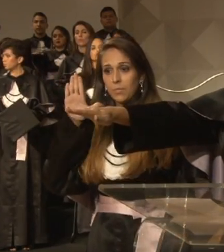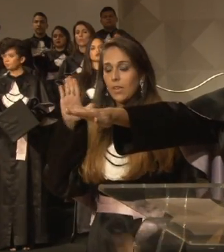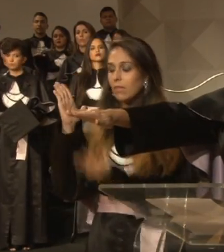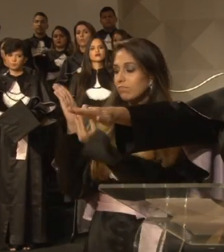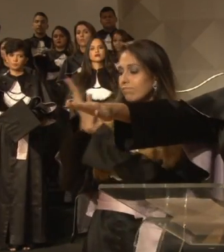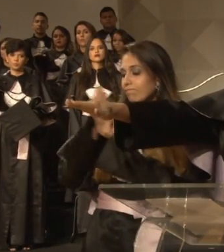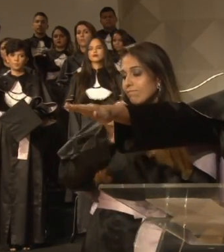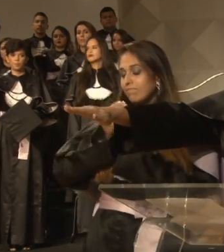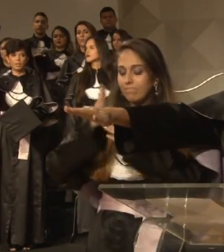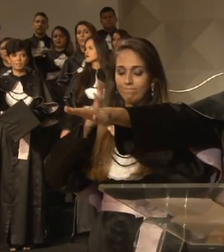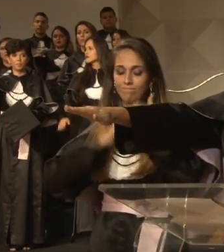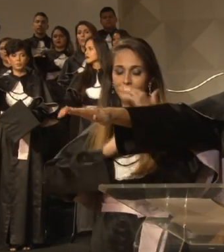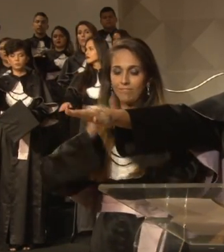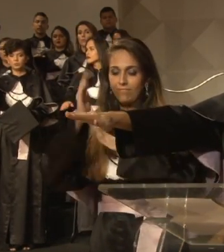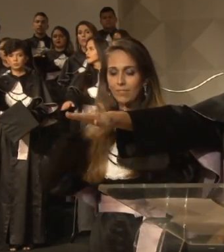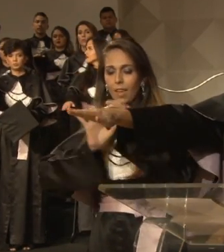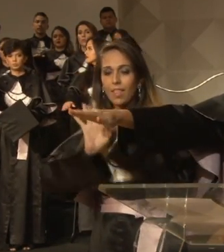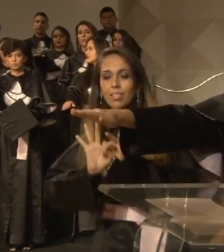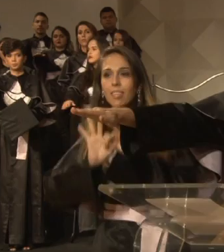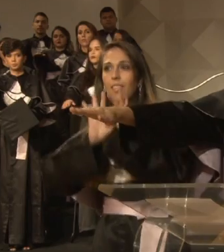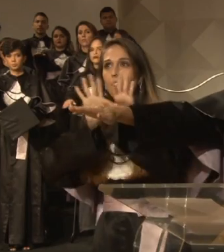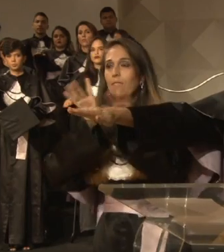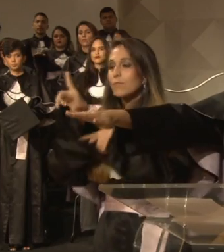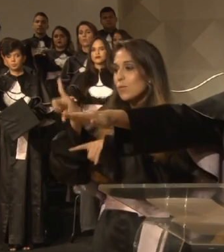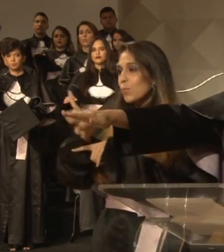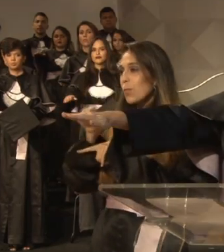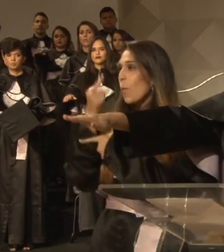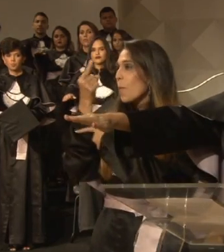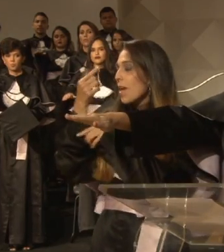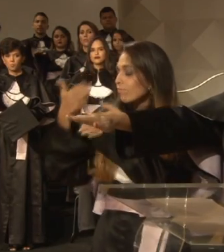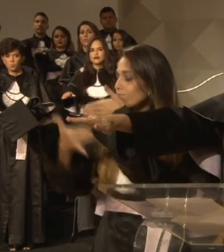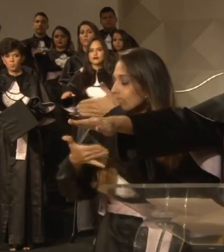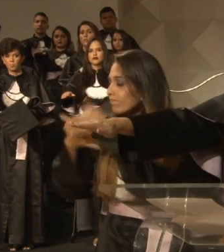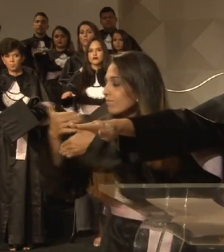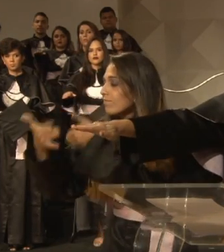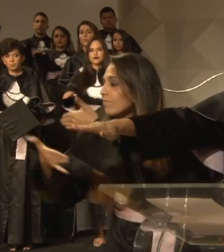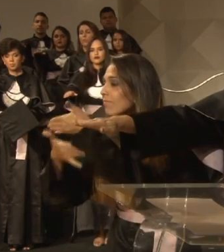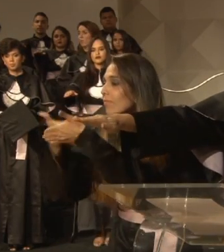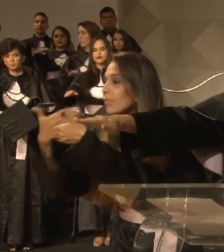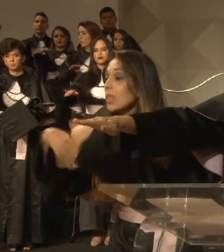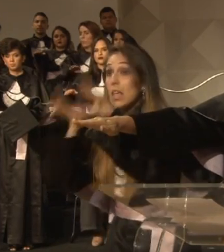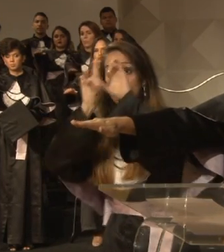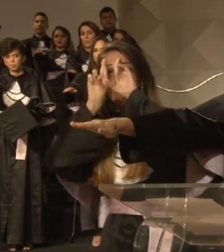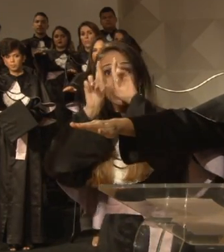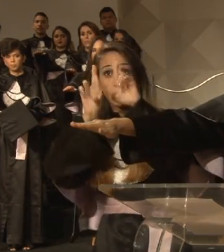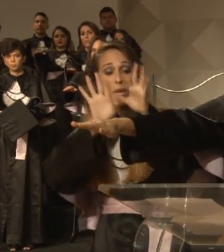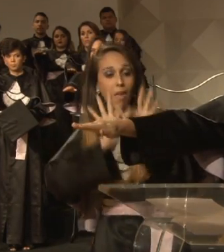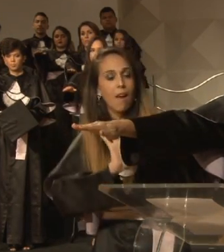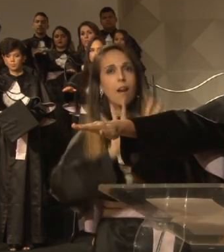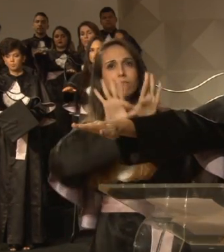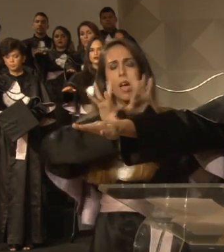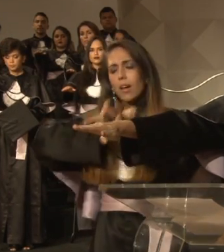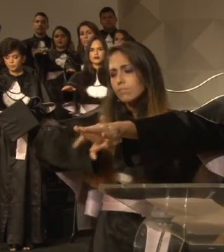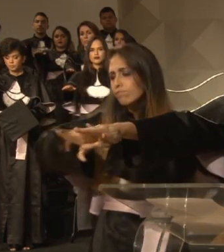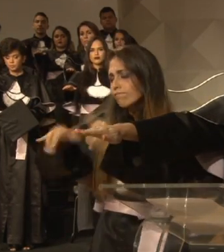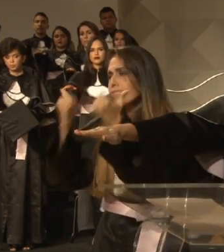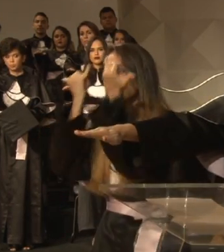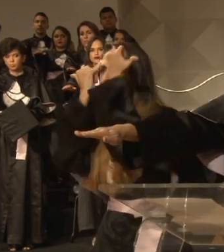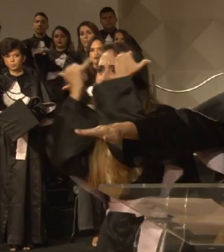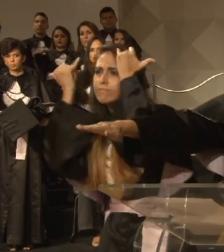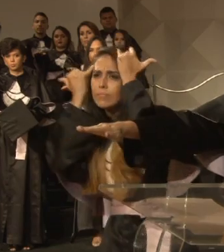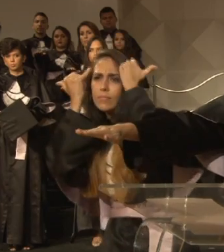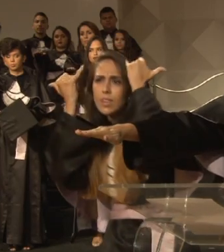Prometo exercer a profissão que livremente escolhi, ser fiel aos preceitos da